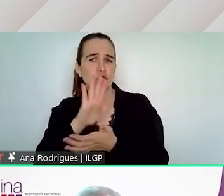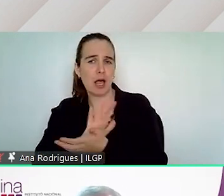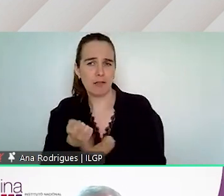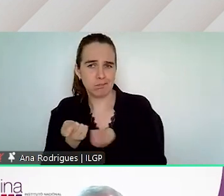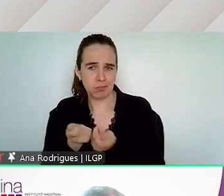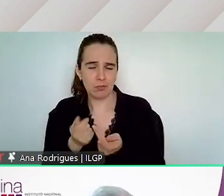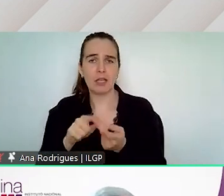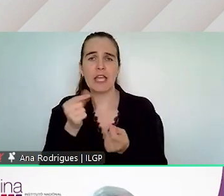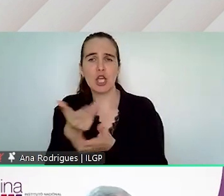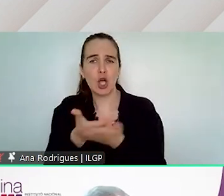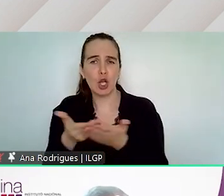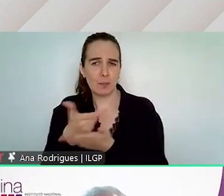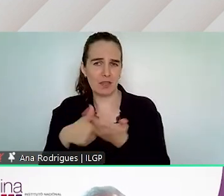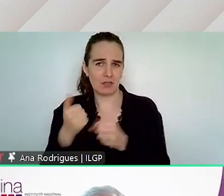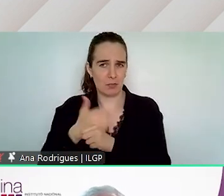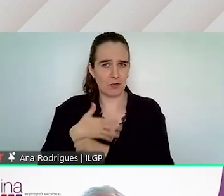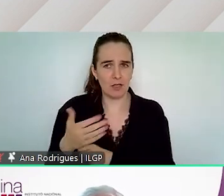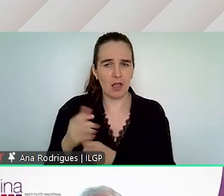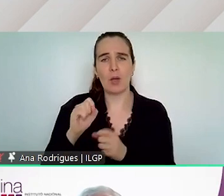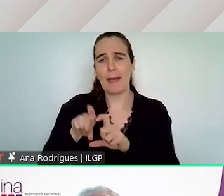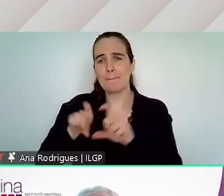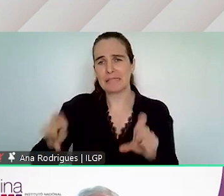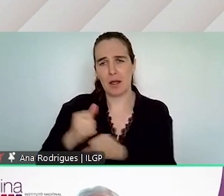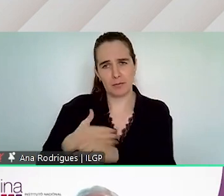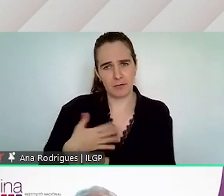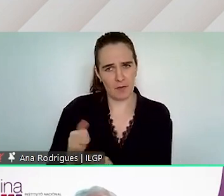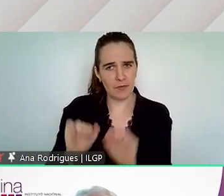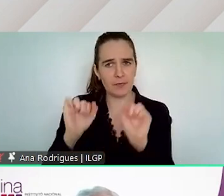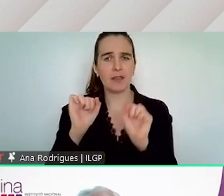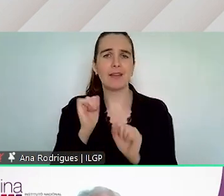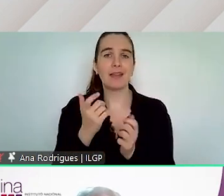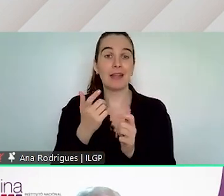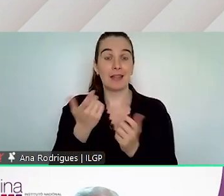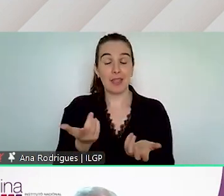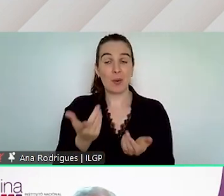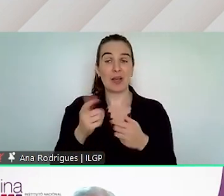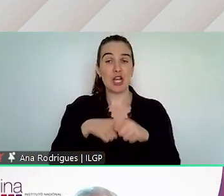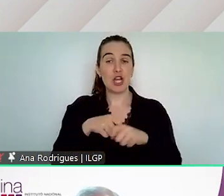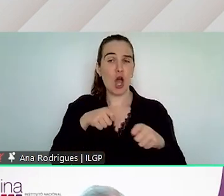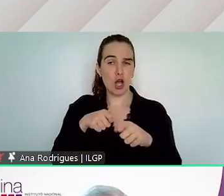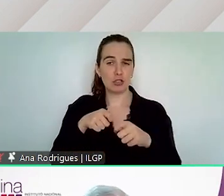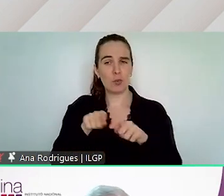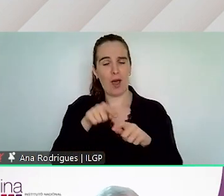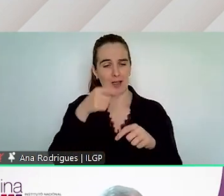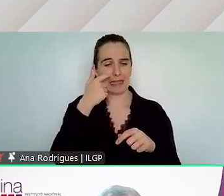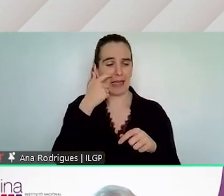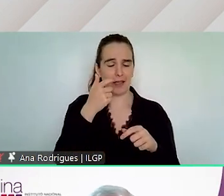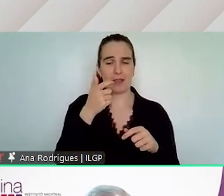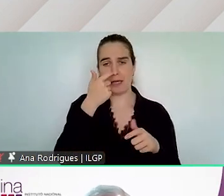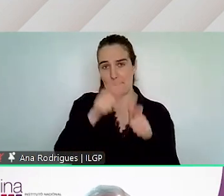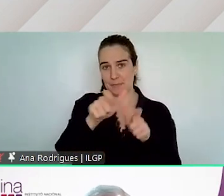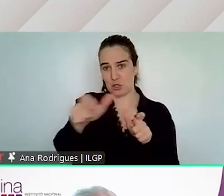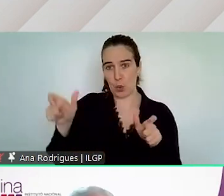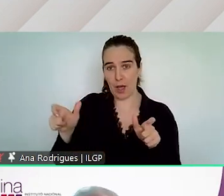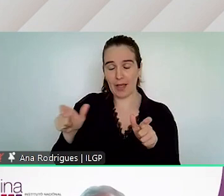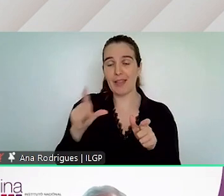economistas, empresários. E, portanto, aqui a ideia de nó é sempre muito baseada numa pessoa e numa pessoa que